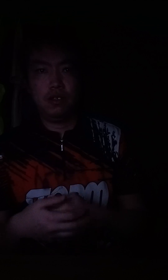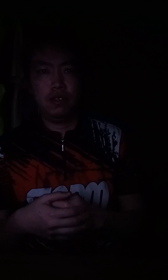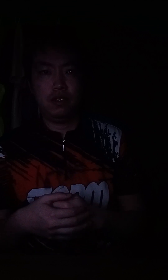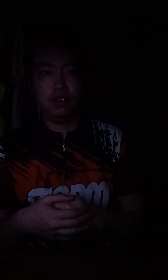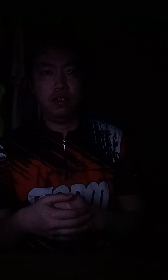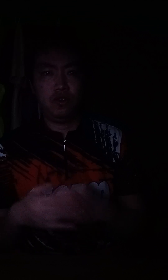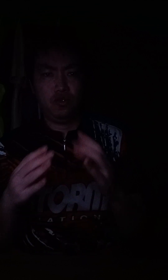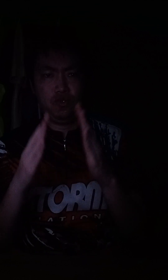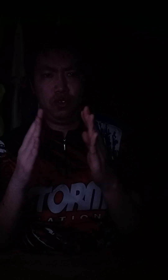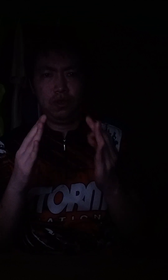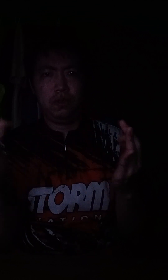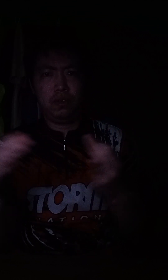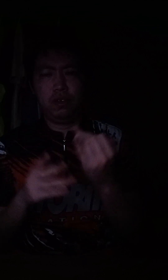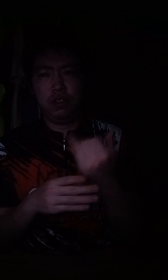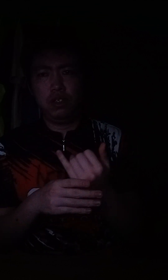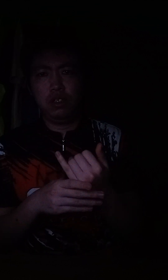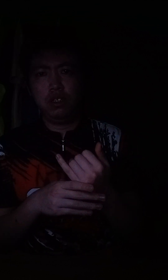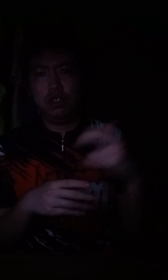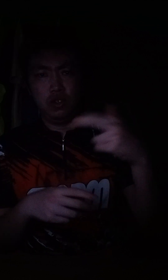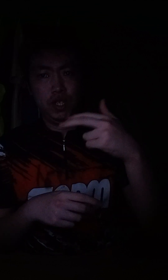중간중간에 시간 빼갖고 가고 그러는데